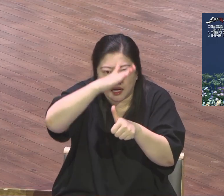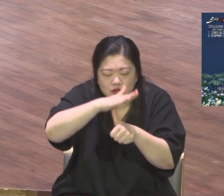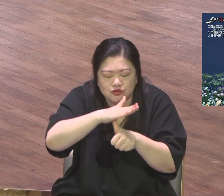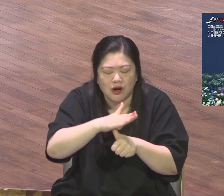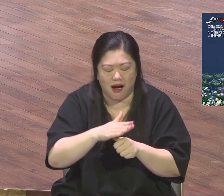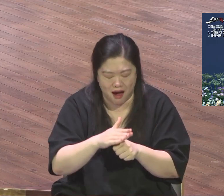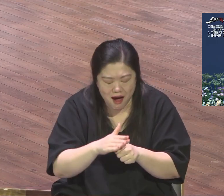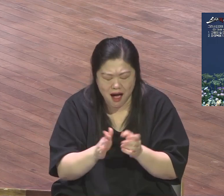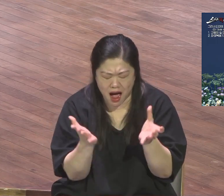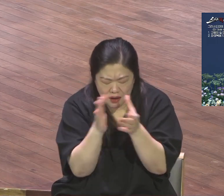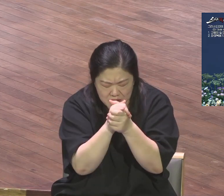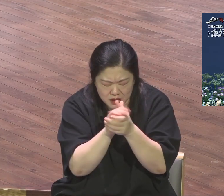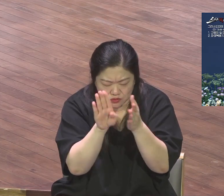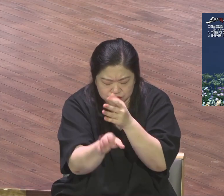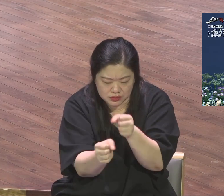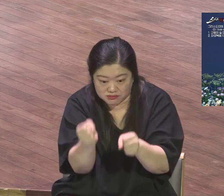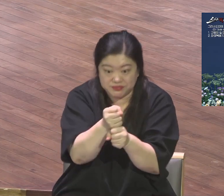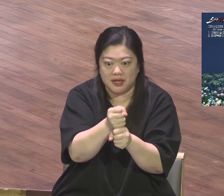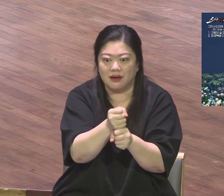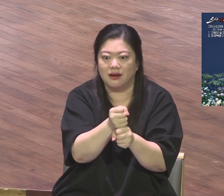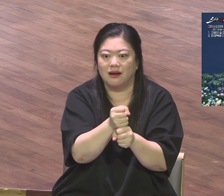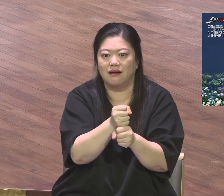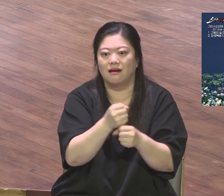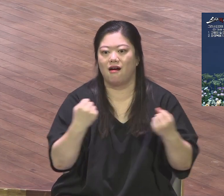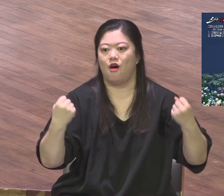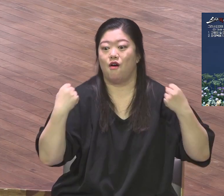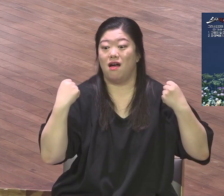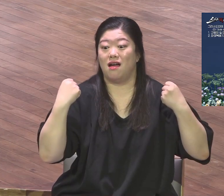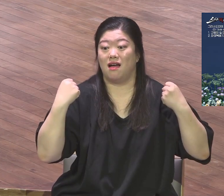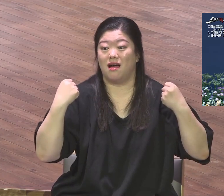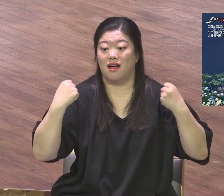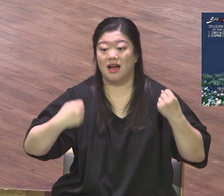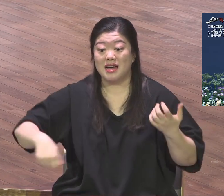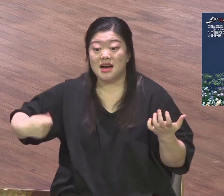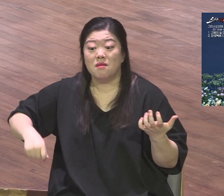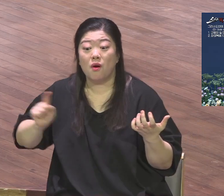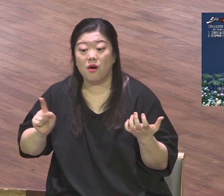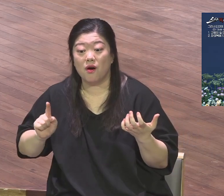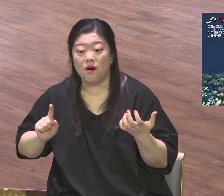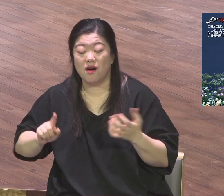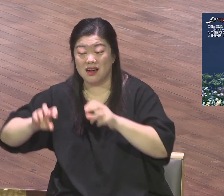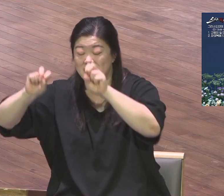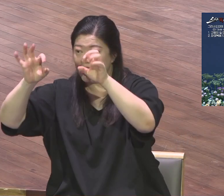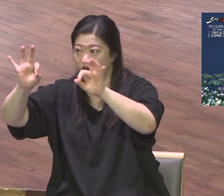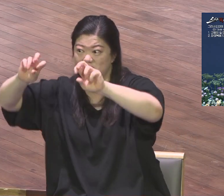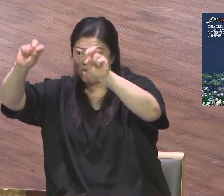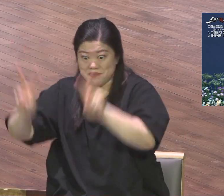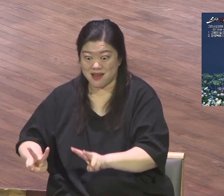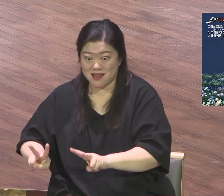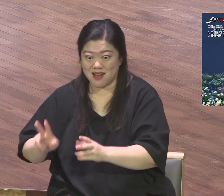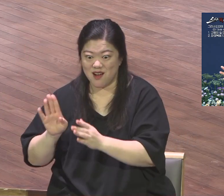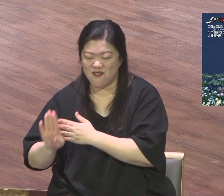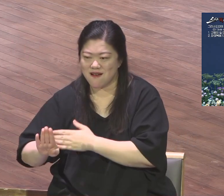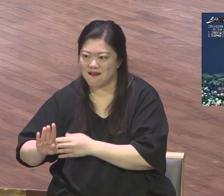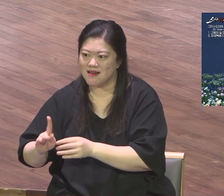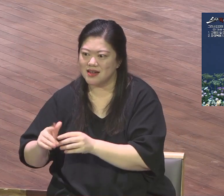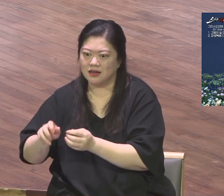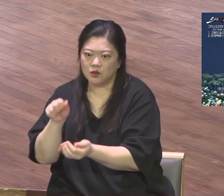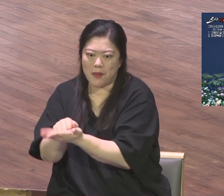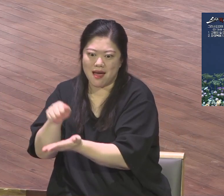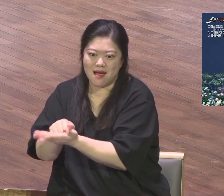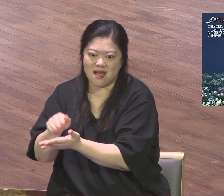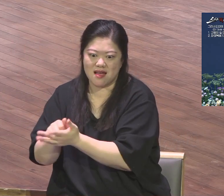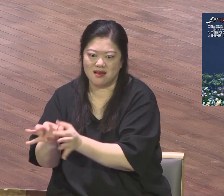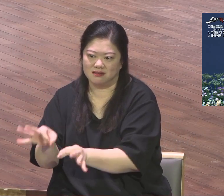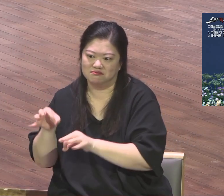그러고 이제 뭐 술을 마시고 자기 몸이 폐가 망신이 돼가지고 결국은 폐가 망신하고 말았다는